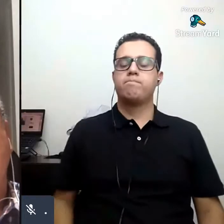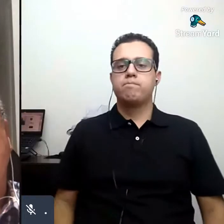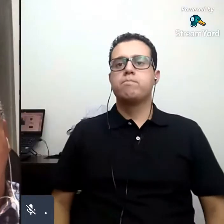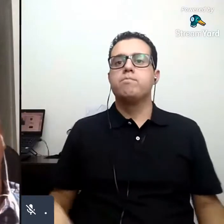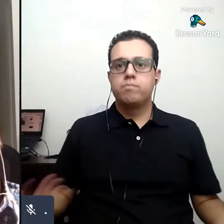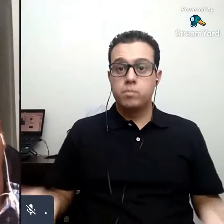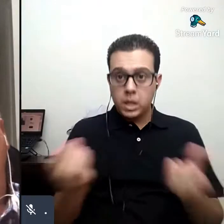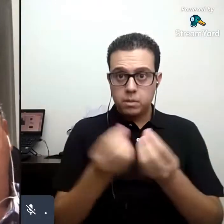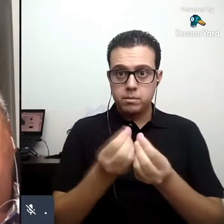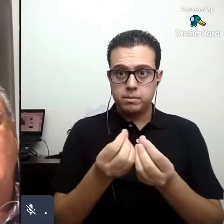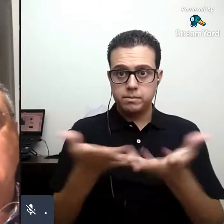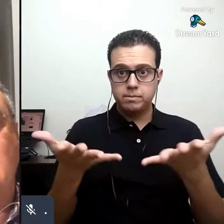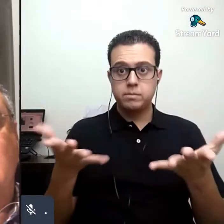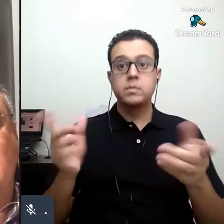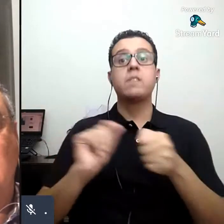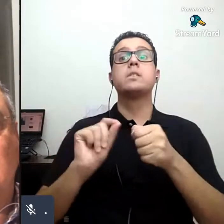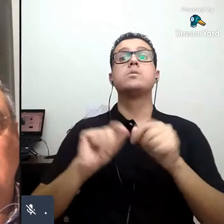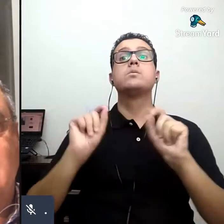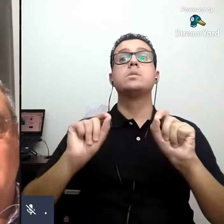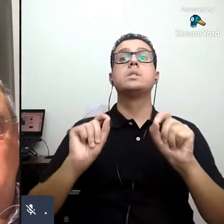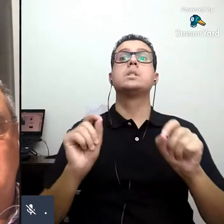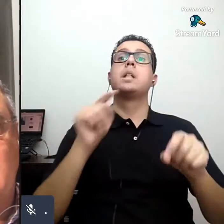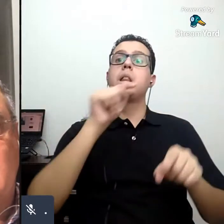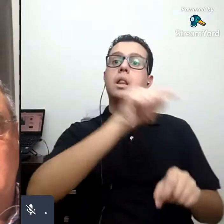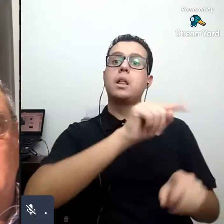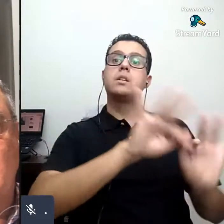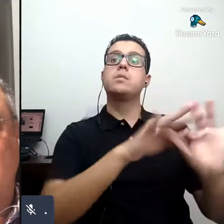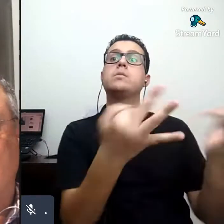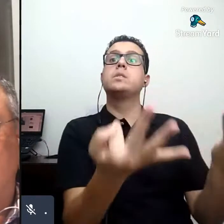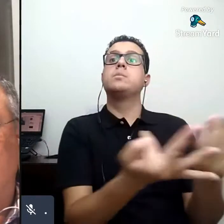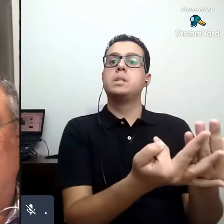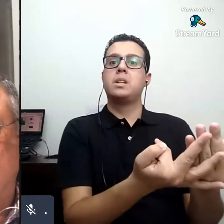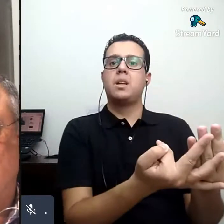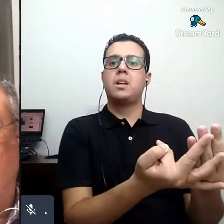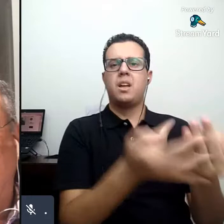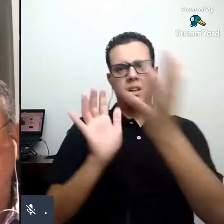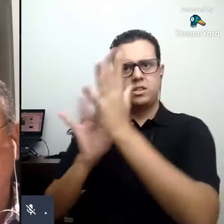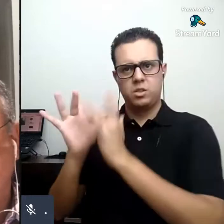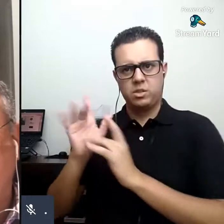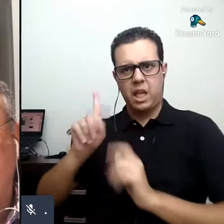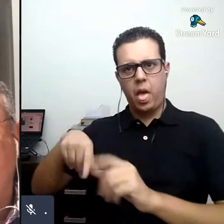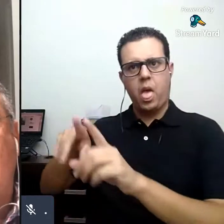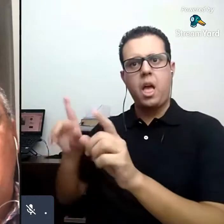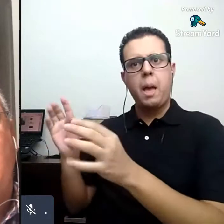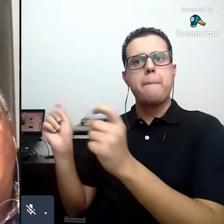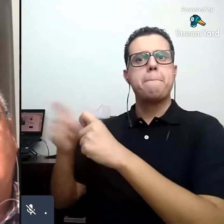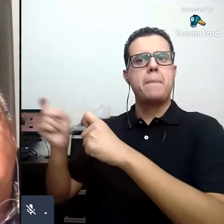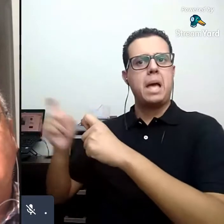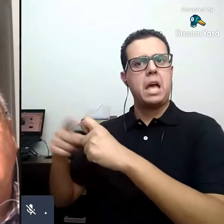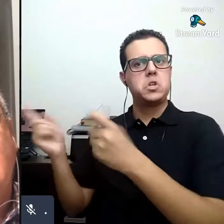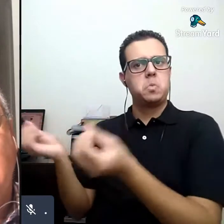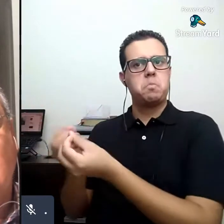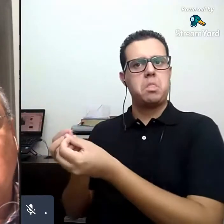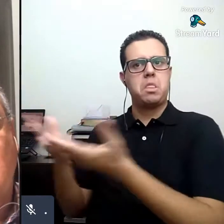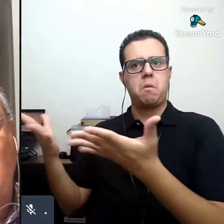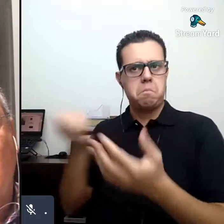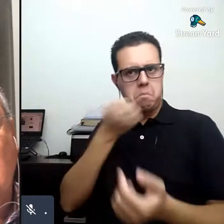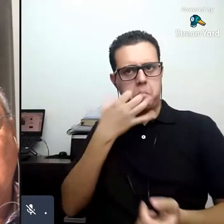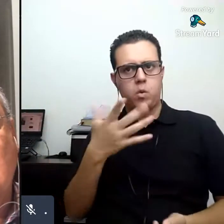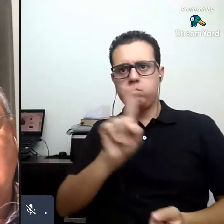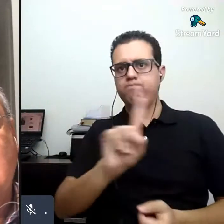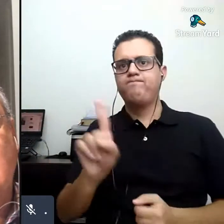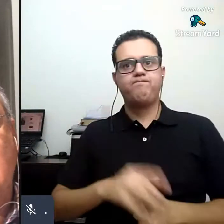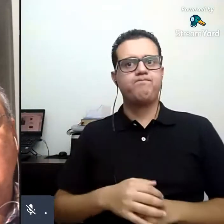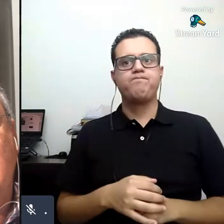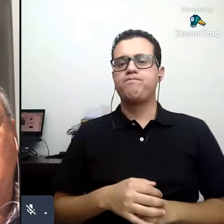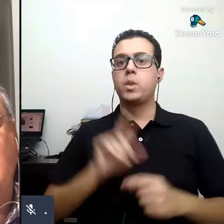Não simplesmente que eles crescem que Jesus era um milagreiro dos bons, mas dentro do